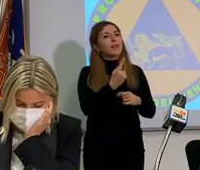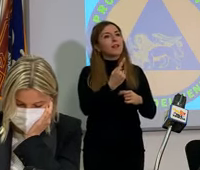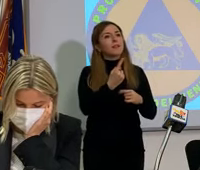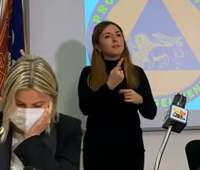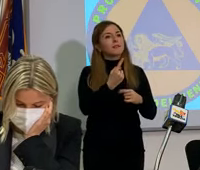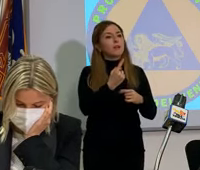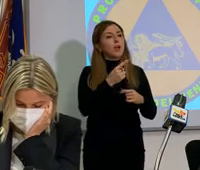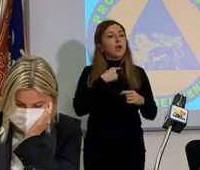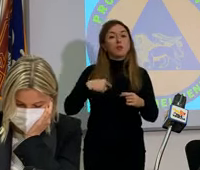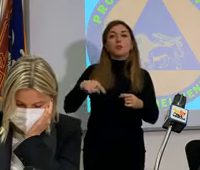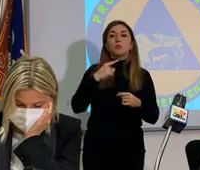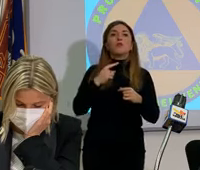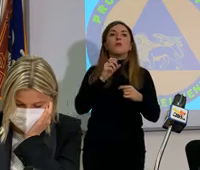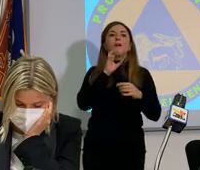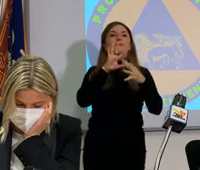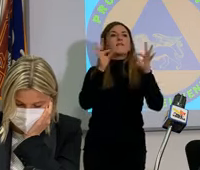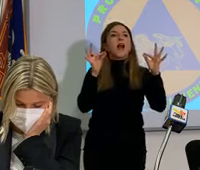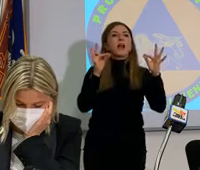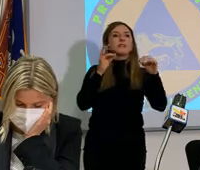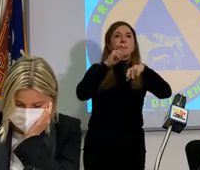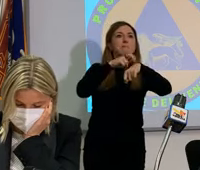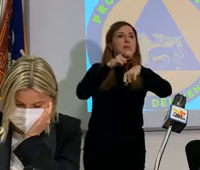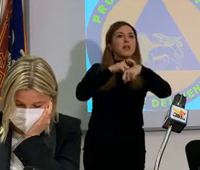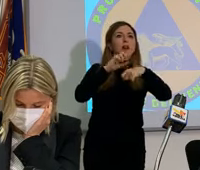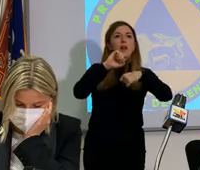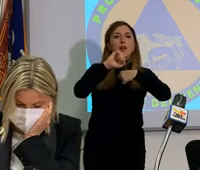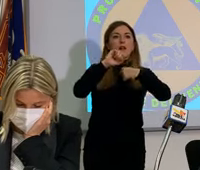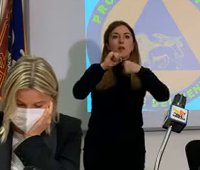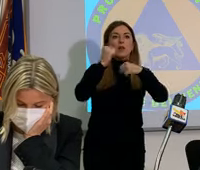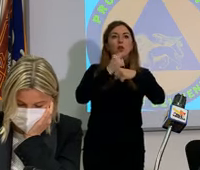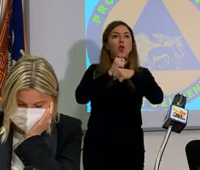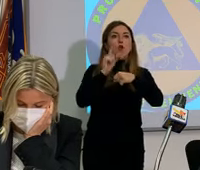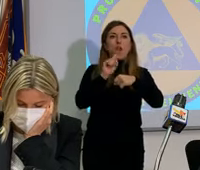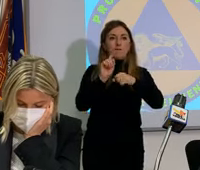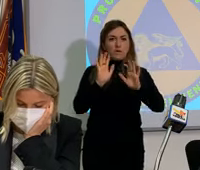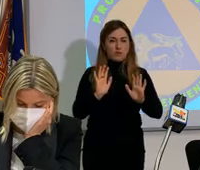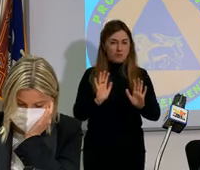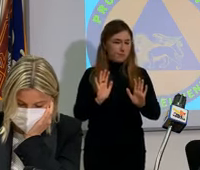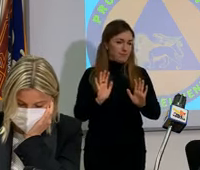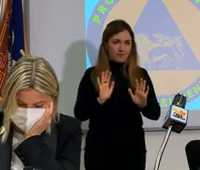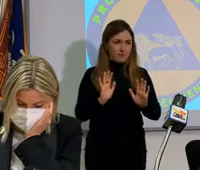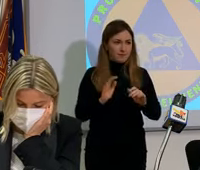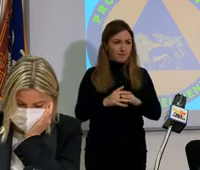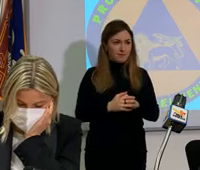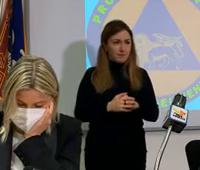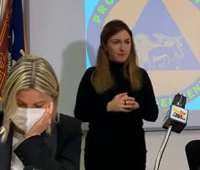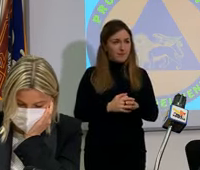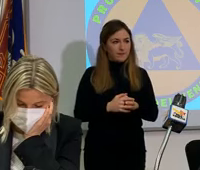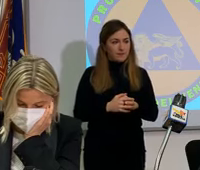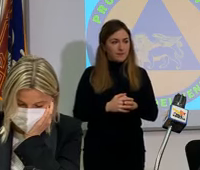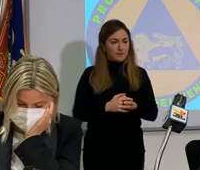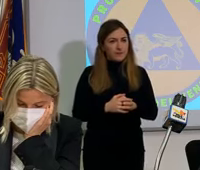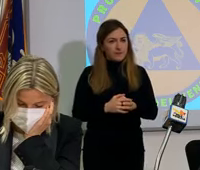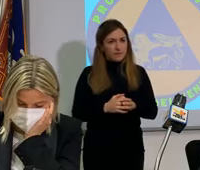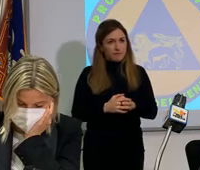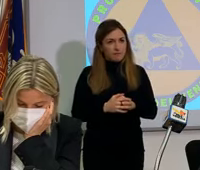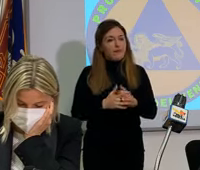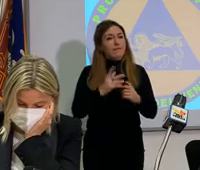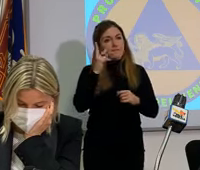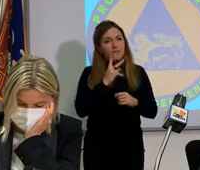mestiere io credo che quella nota fosse anche a tutela di quelli che invece il mestiere lo fanno che sono la